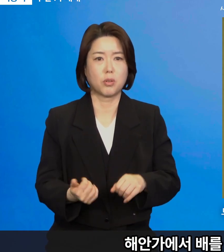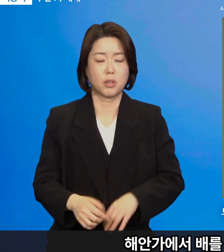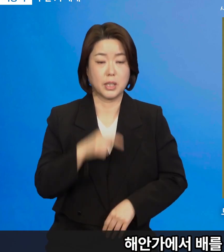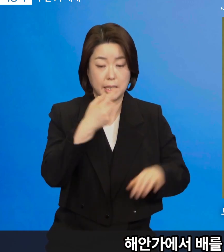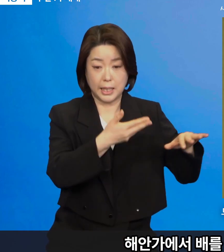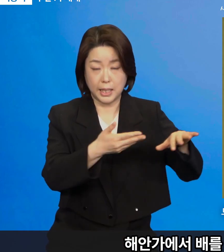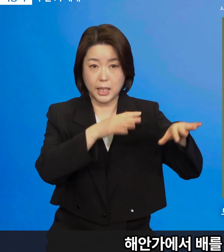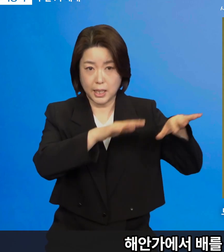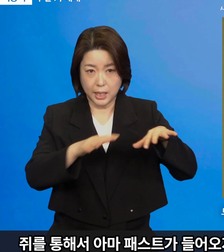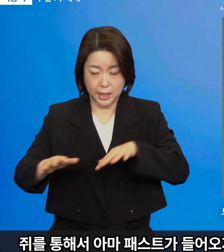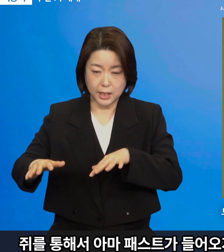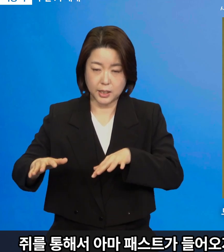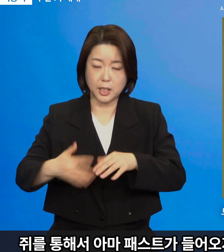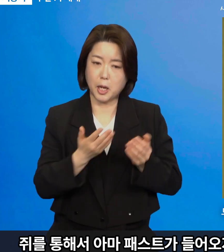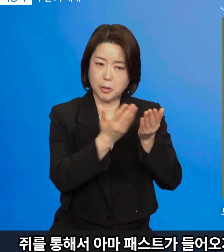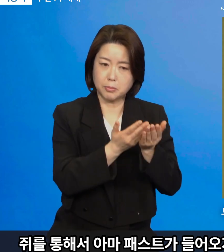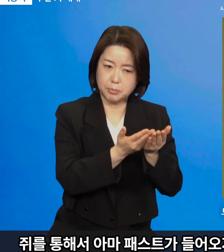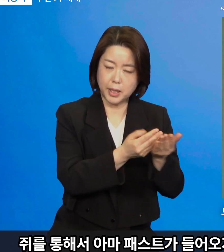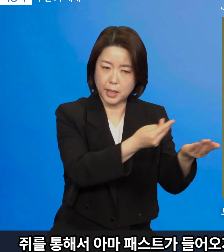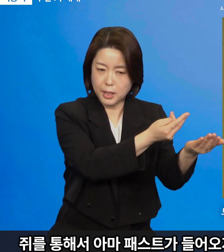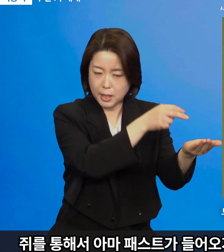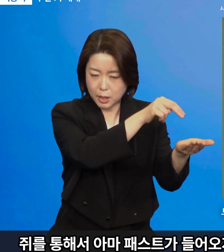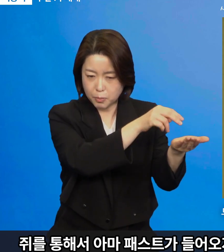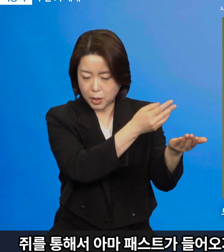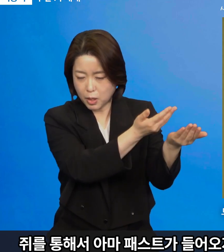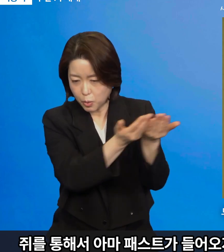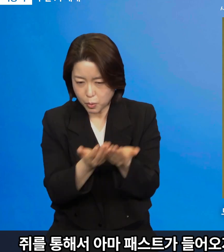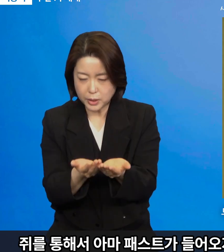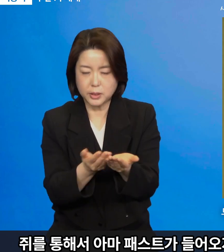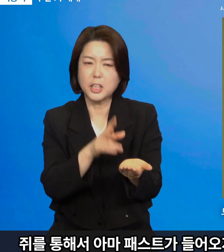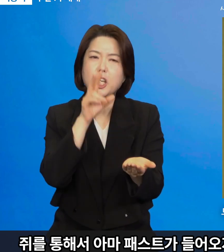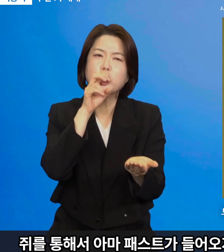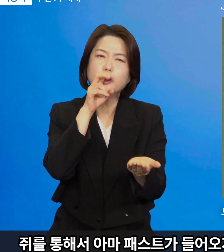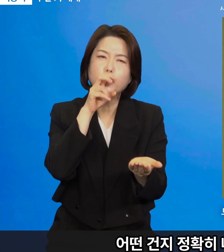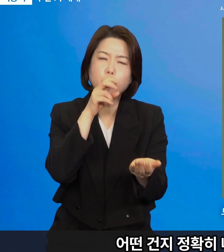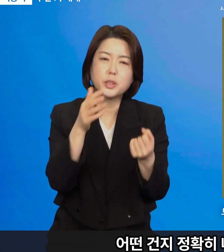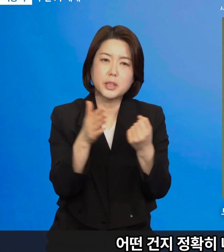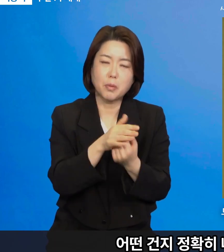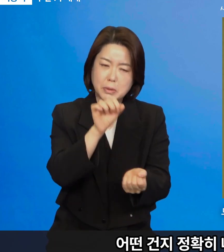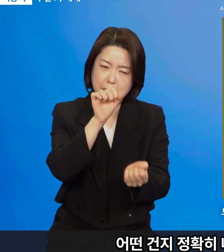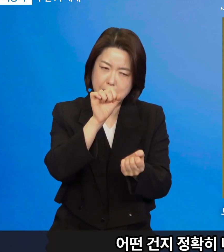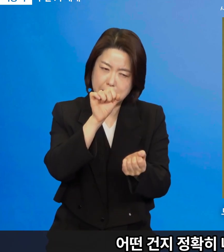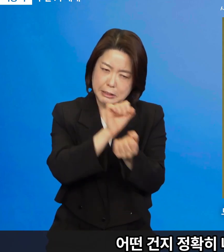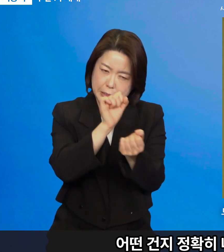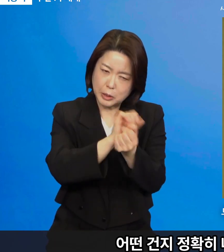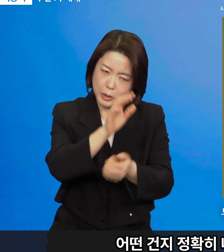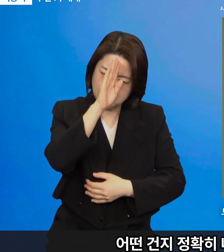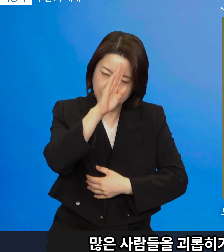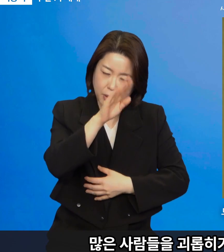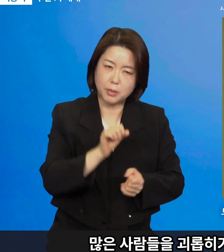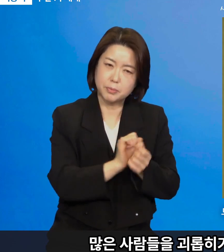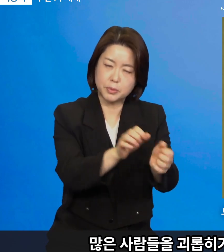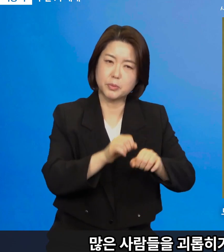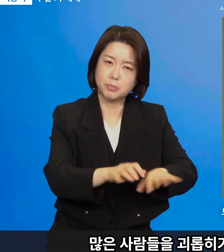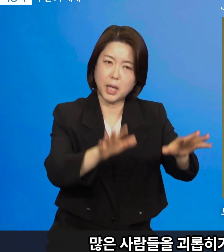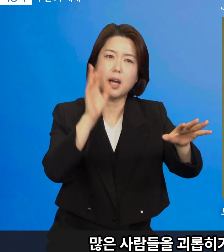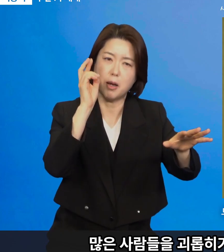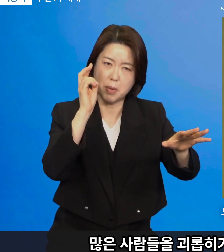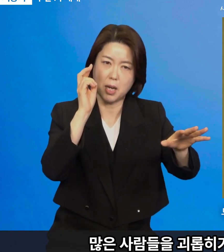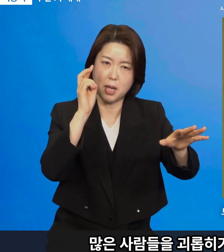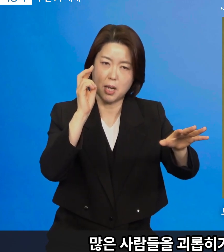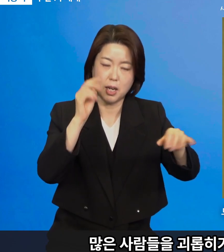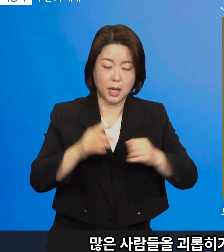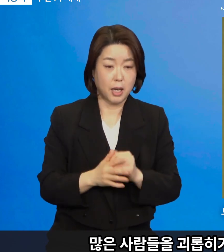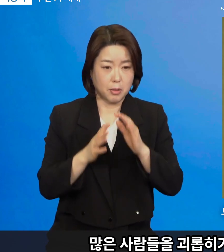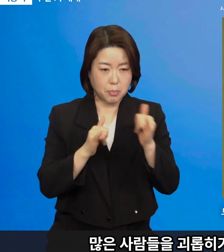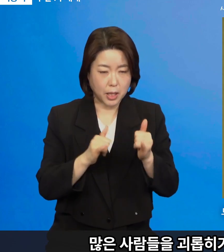해안가에서 배를 타고 들어왔을 때 주위를 통해서 아마 패스트가 들어오지 않았을까, 이렇게 추정을 합니다. 어떤 건 정확히 나와 있지는 않지만 많은 사람들을 괴롭히기도